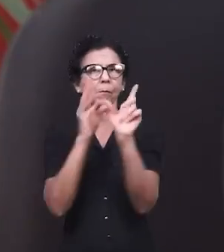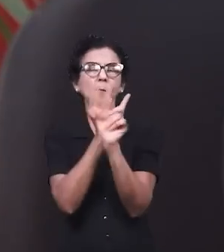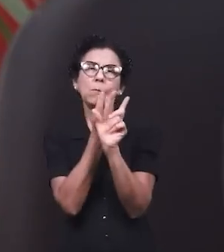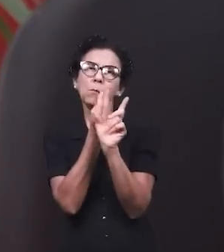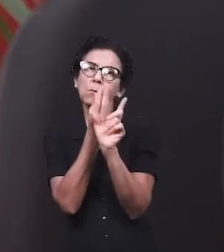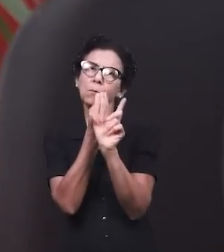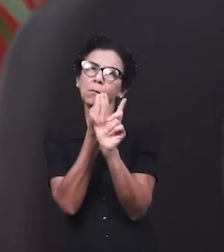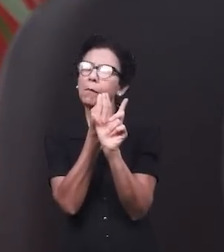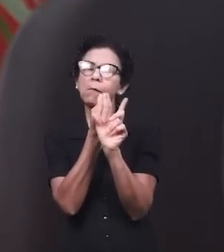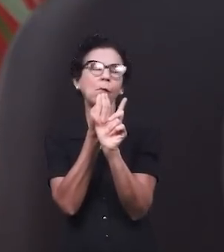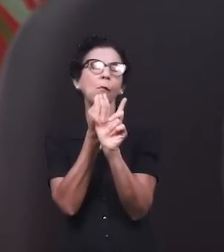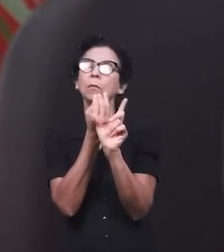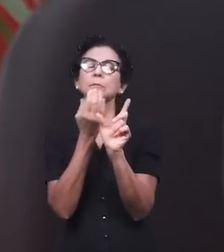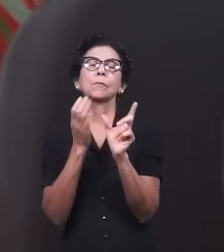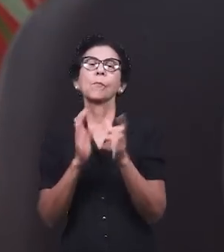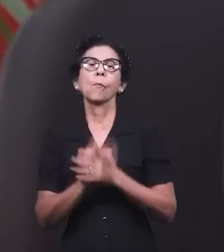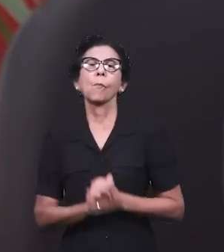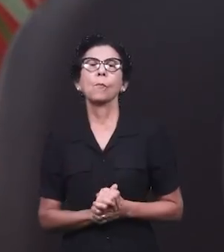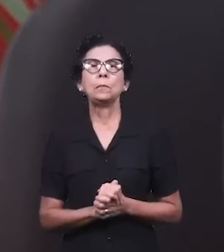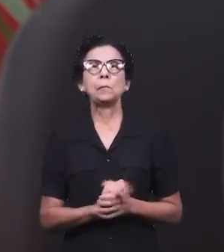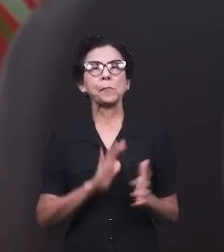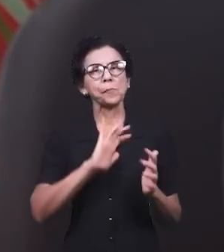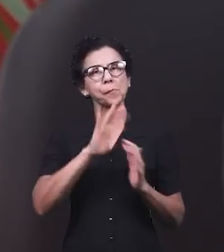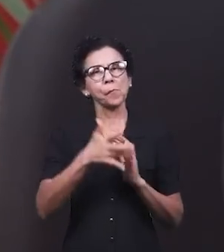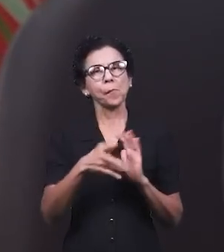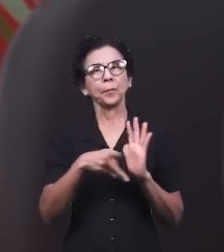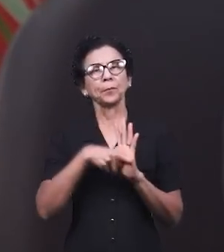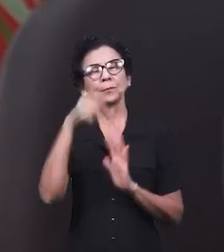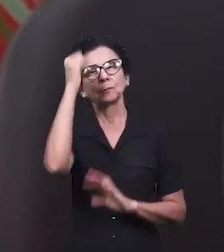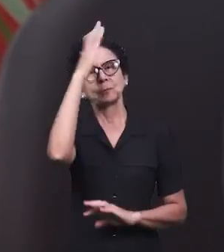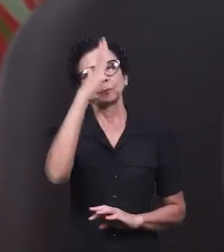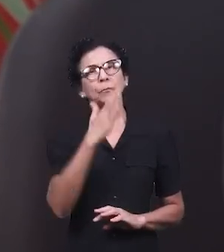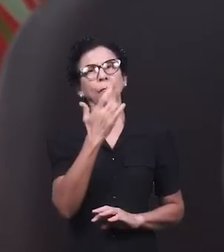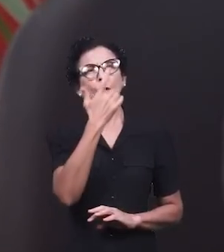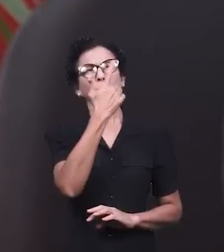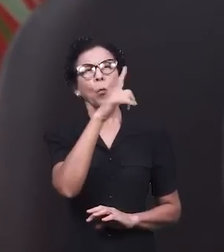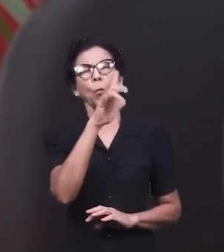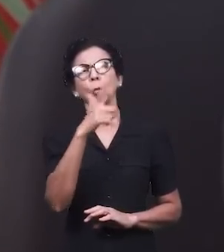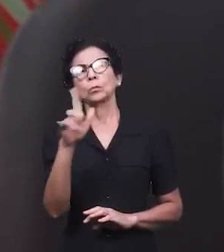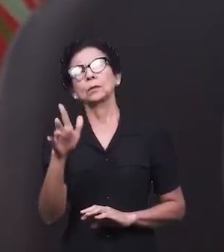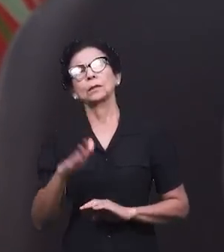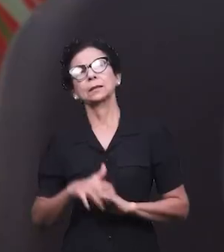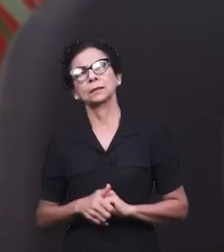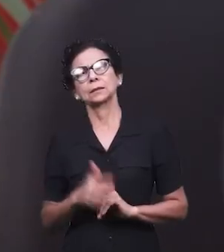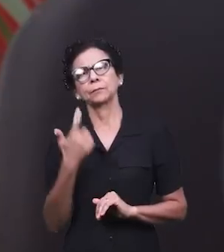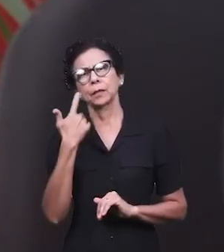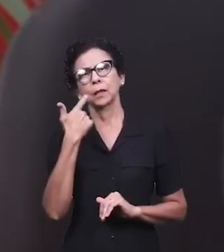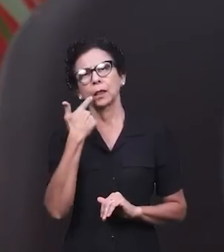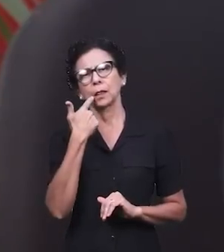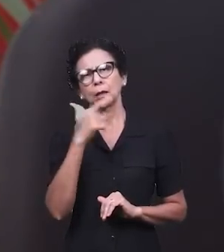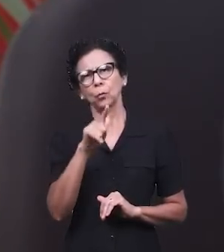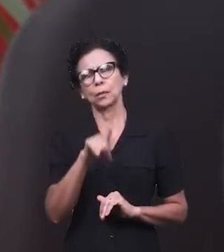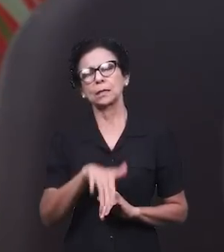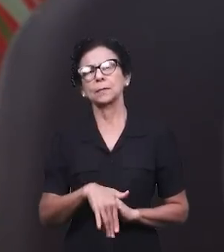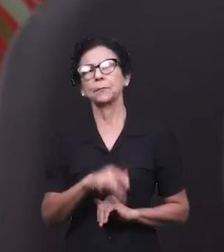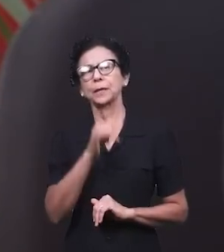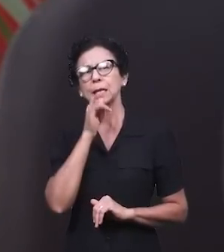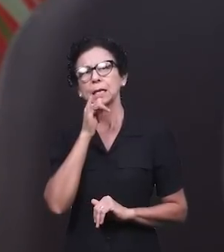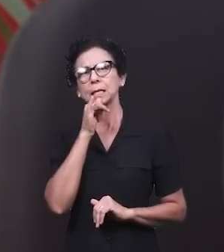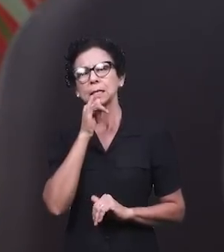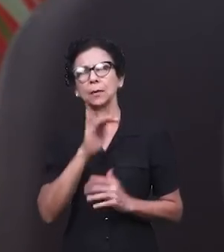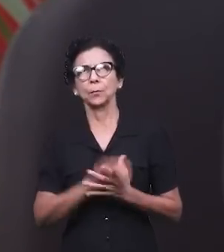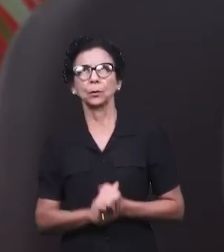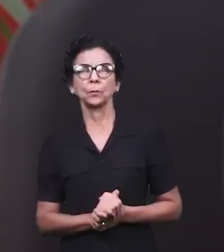é língua de sinais. Língua de sinais o quê? Brasileira, porque existem outras. Então, outras línguas. Vou dar um outro exemplo